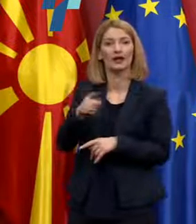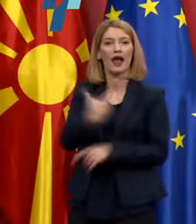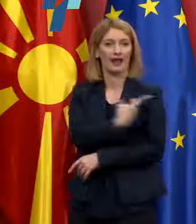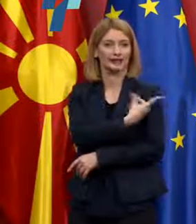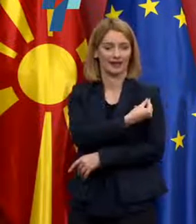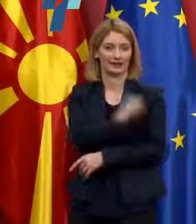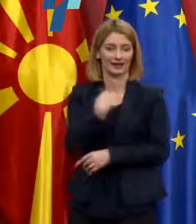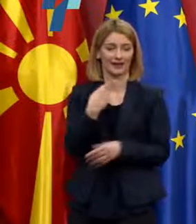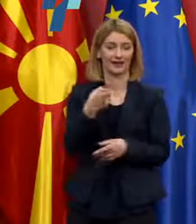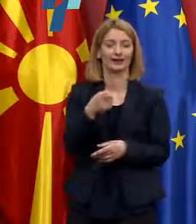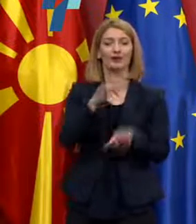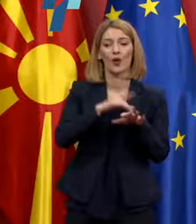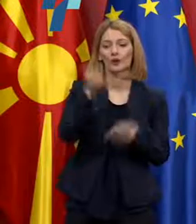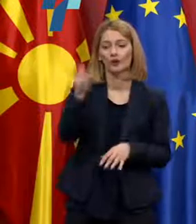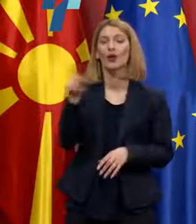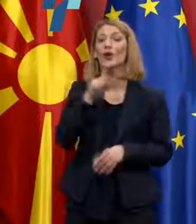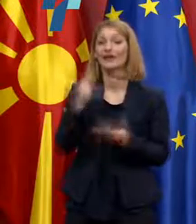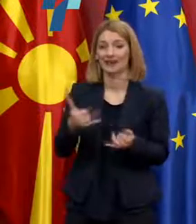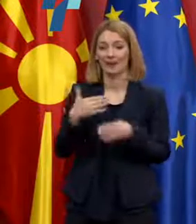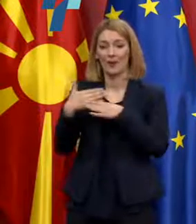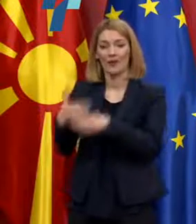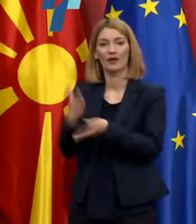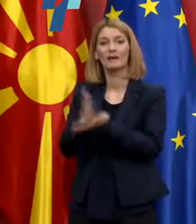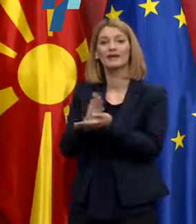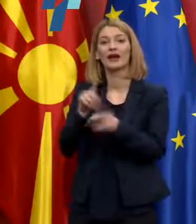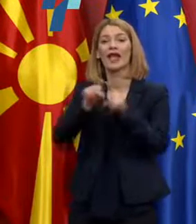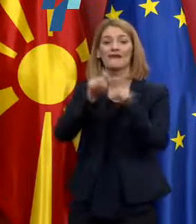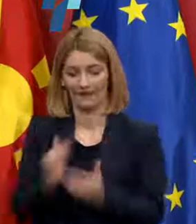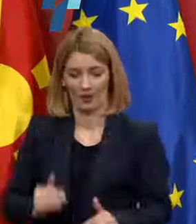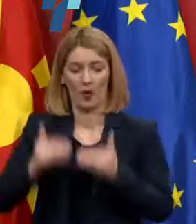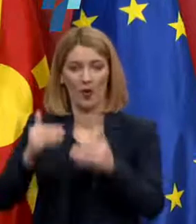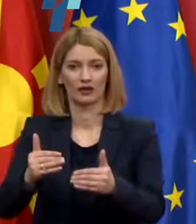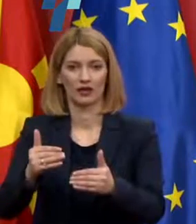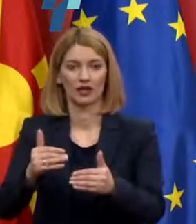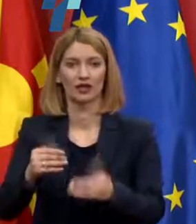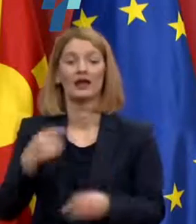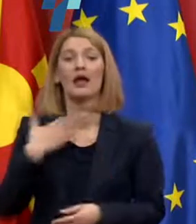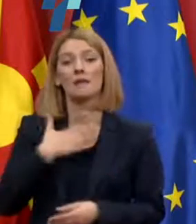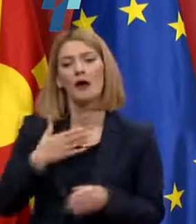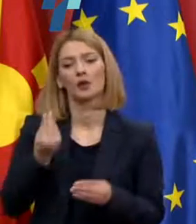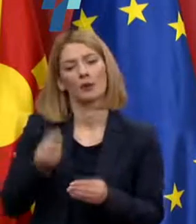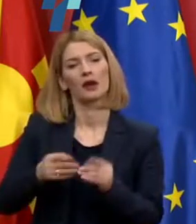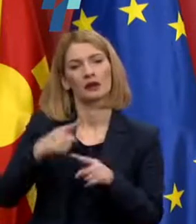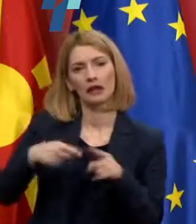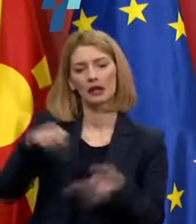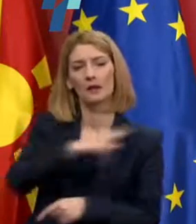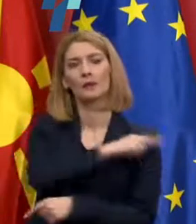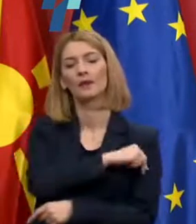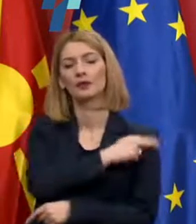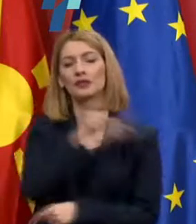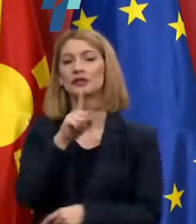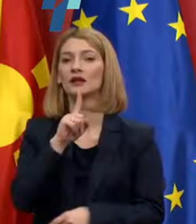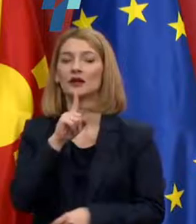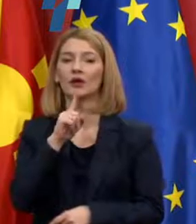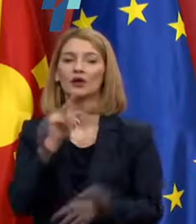анестезија. Анестезиозите кои што помага и во другите инфективни оделенија. Има добар дел од клиниките кои што